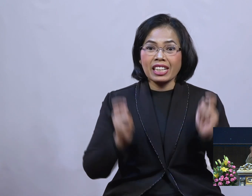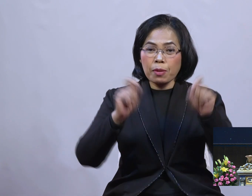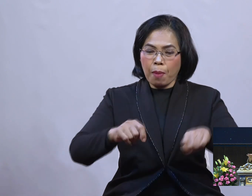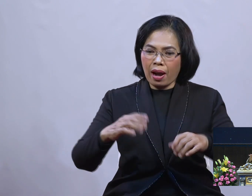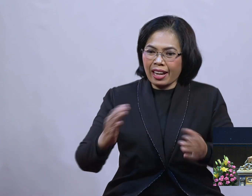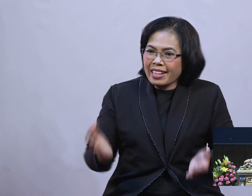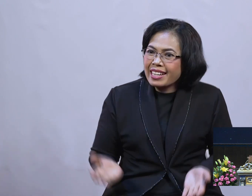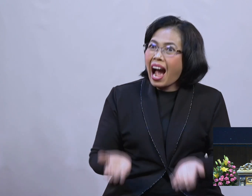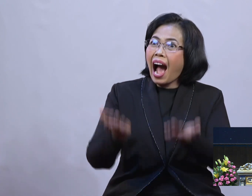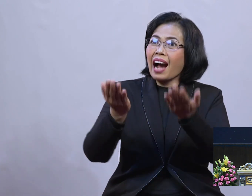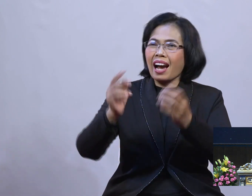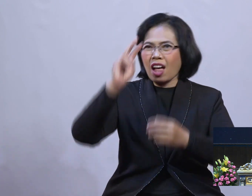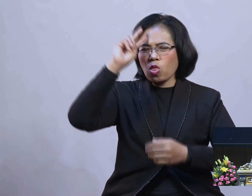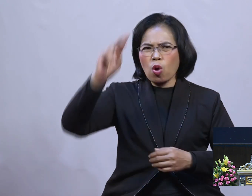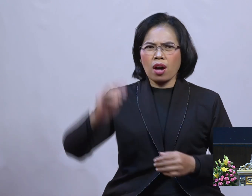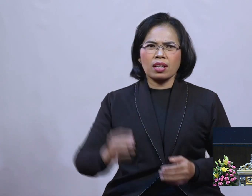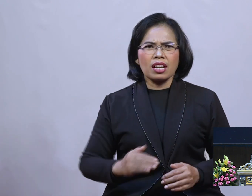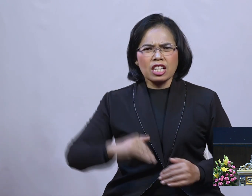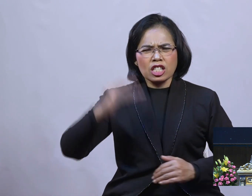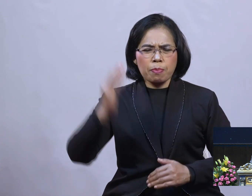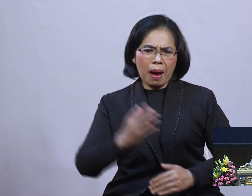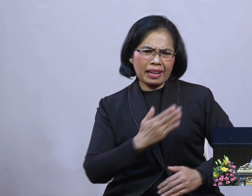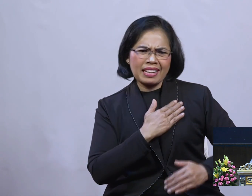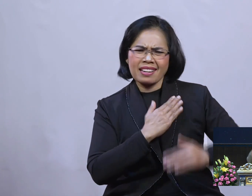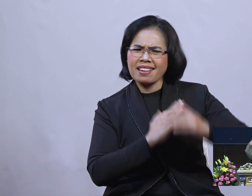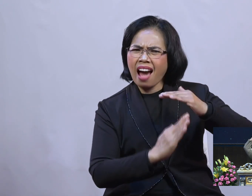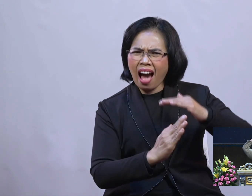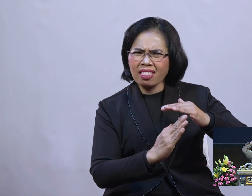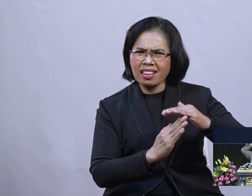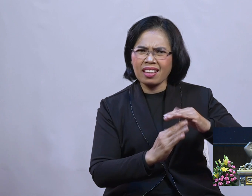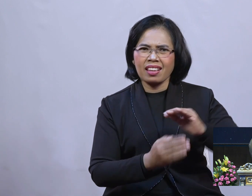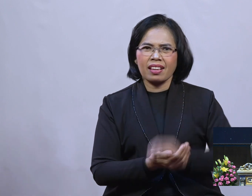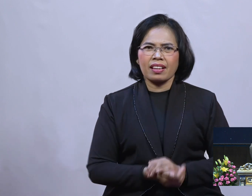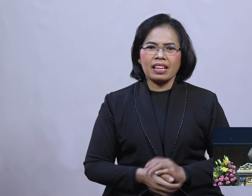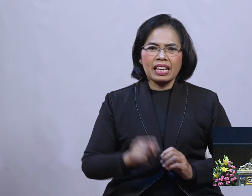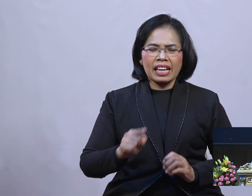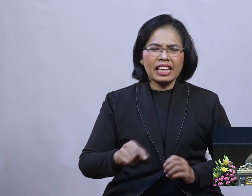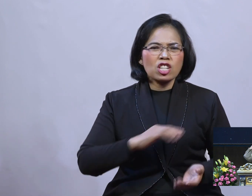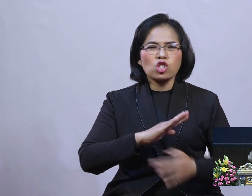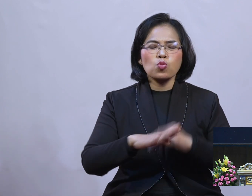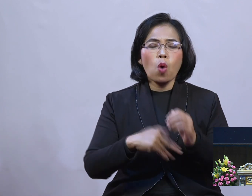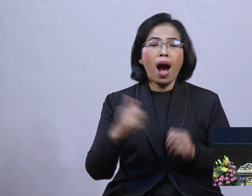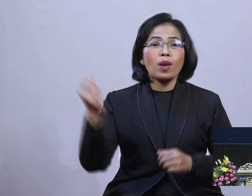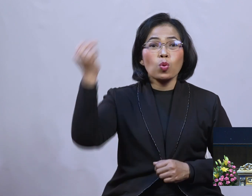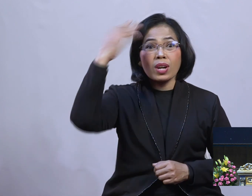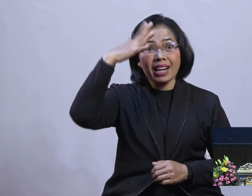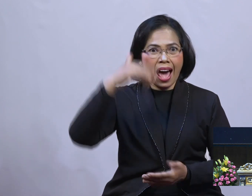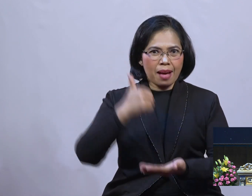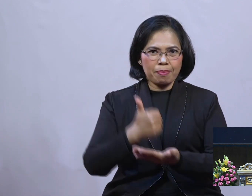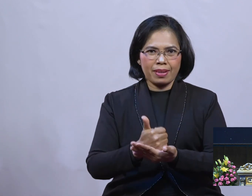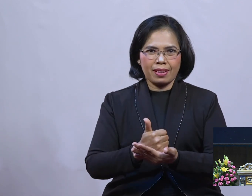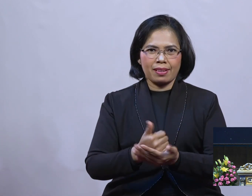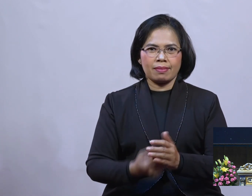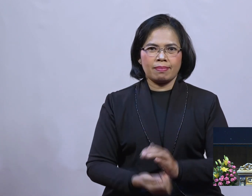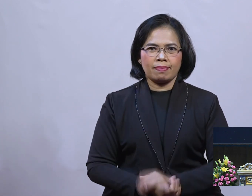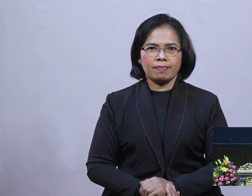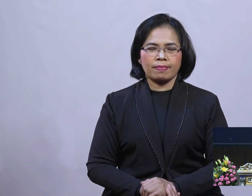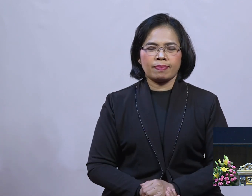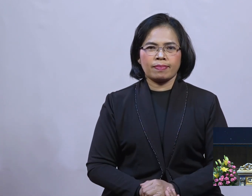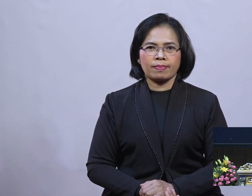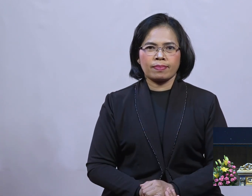diangkat Tuhan makin rendah hati karena dia tahu semua Bukankah saya tapi semata-mata anugerah itu Katakan hamil